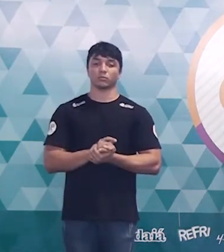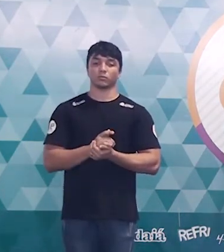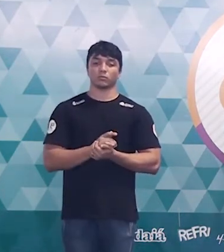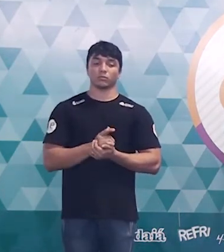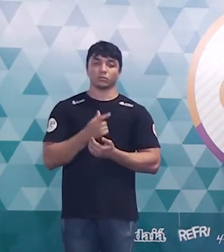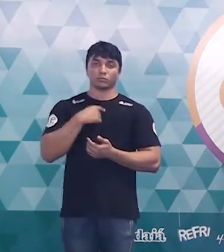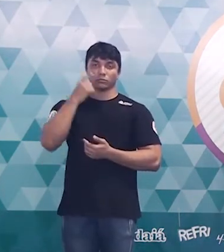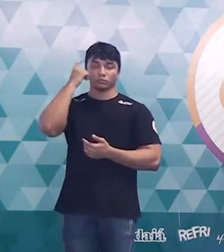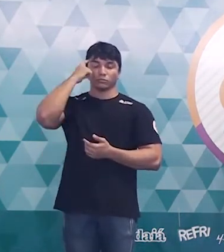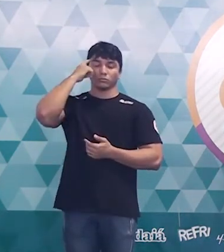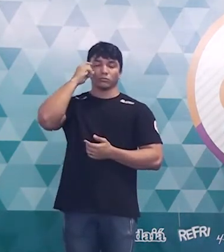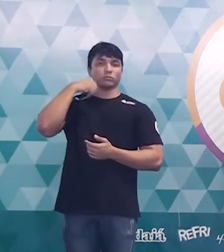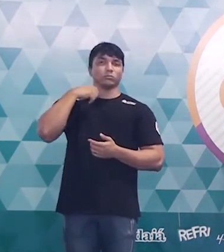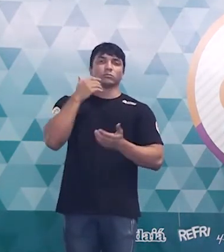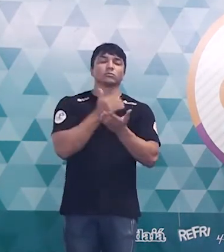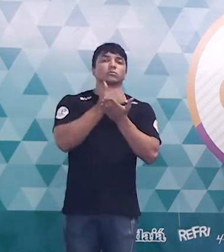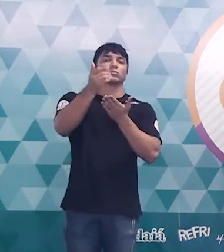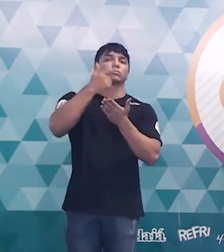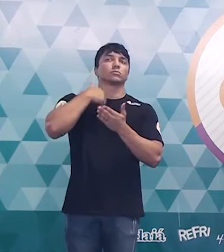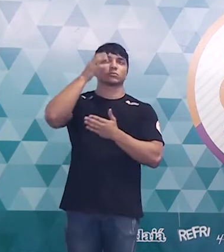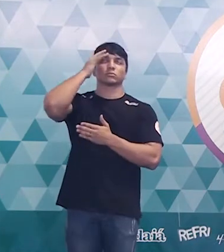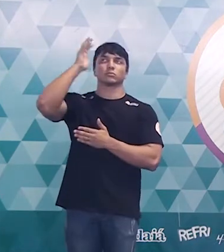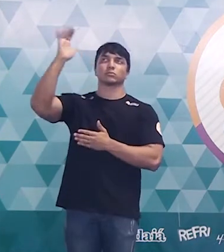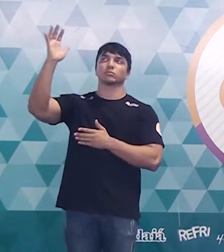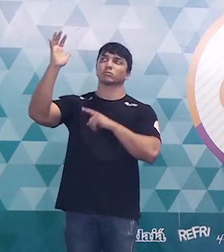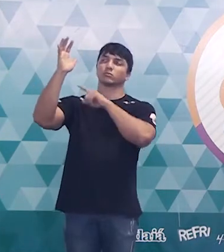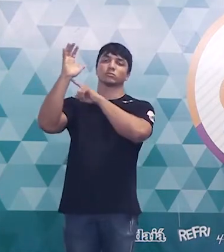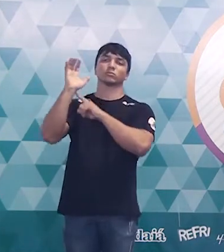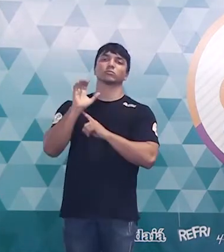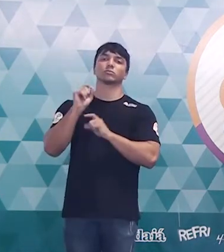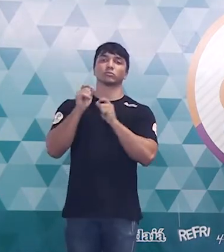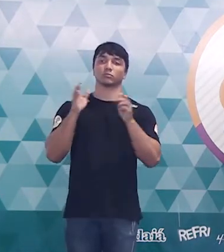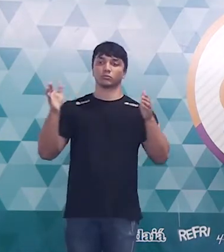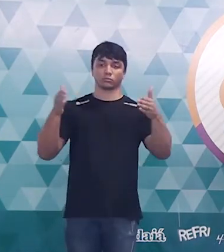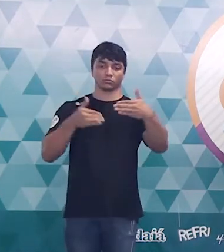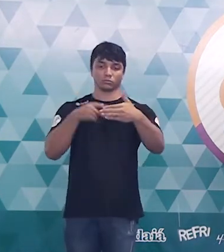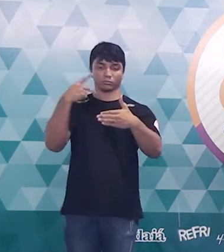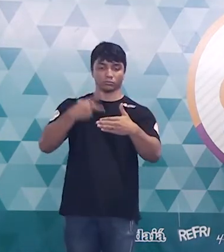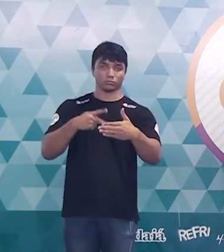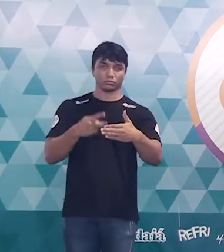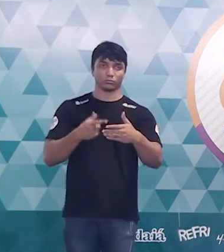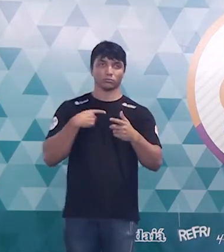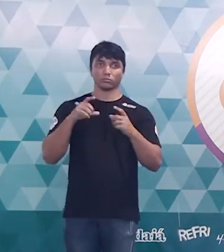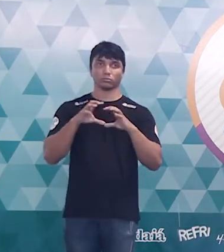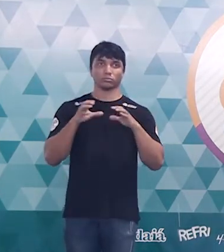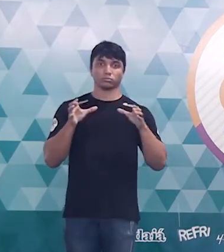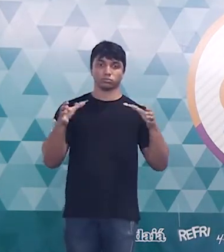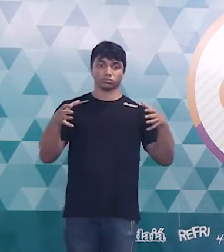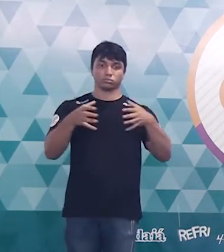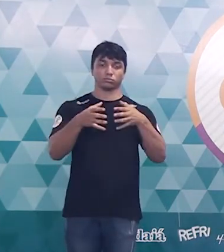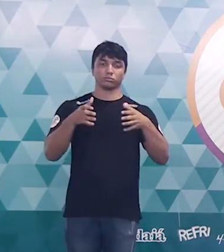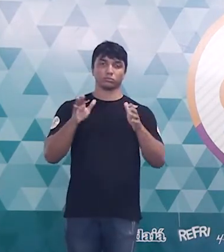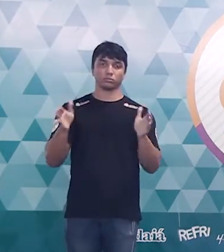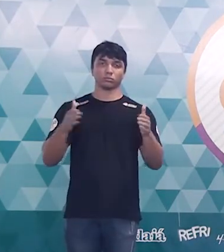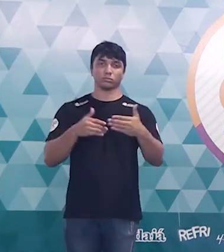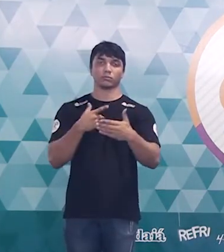Um tiro no escuro, eu vou aqui imaginar que esta sala de aula tenha, esta imensa sala de aula